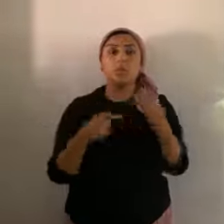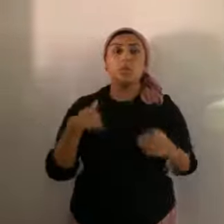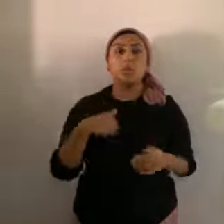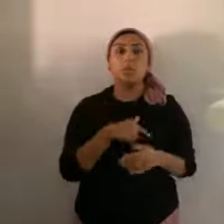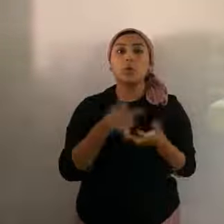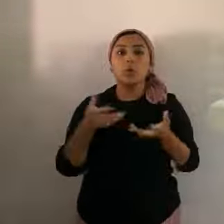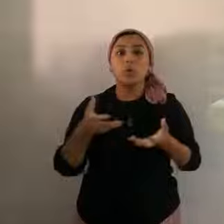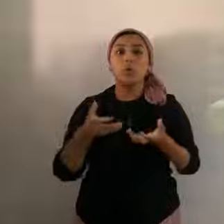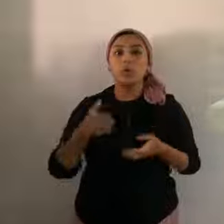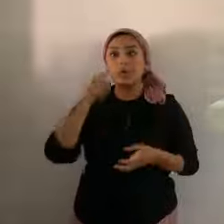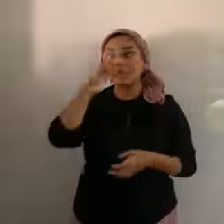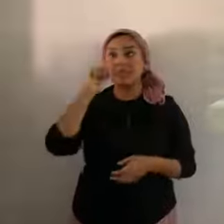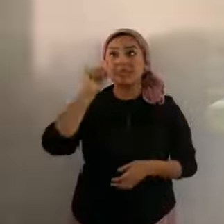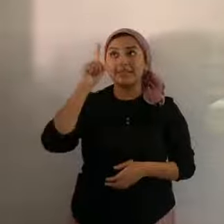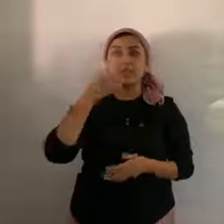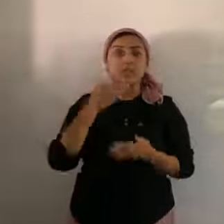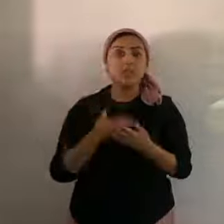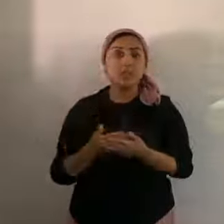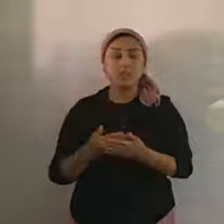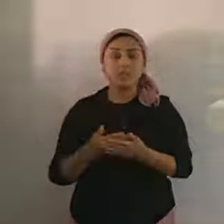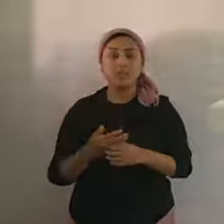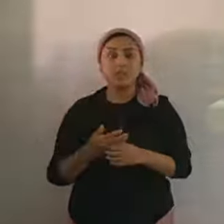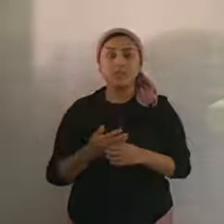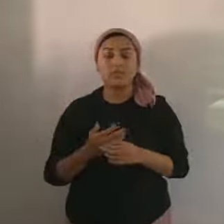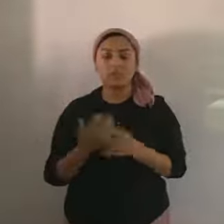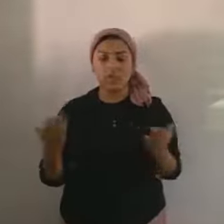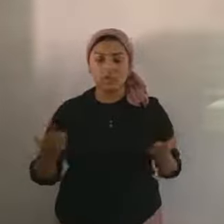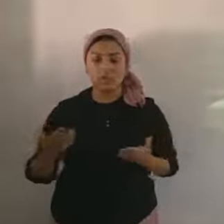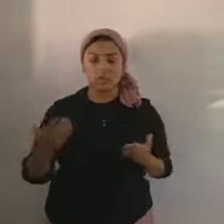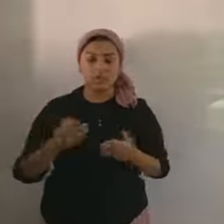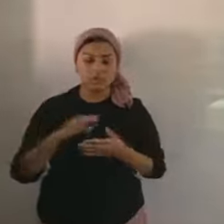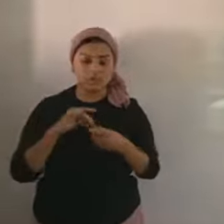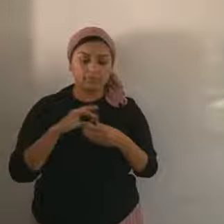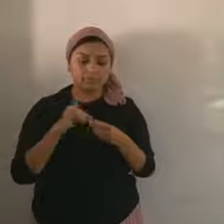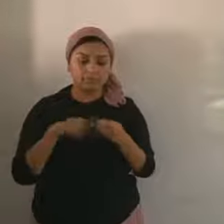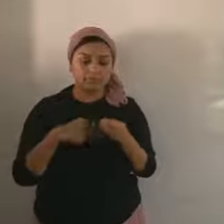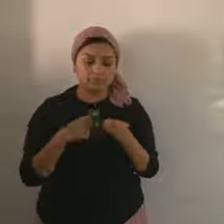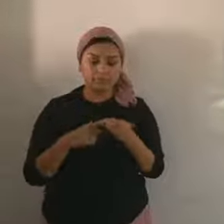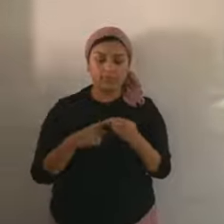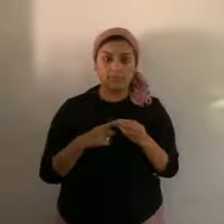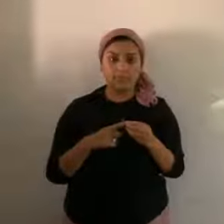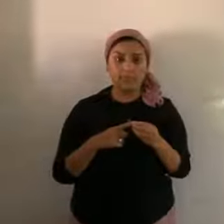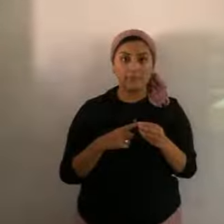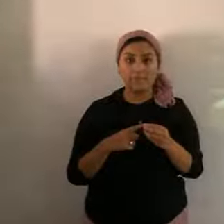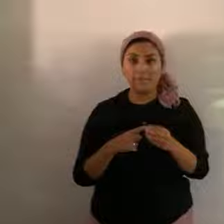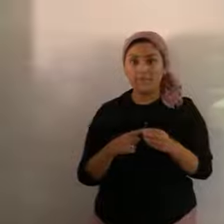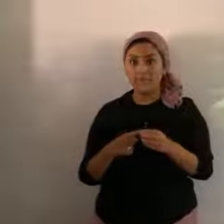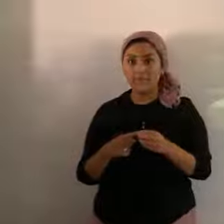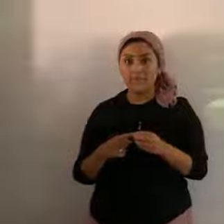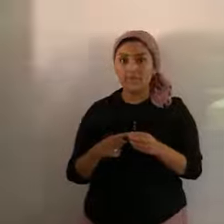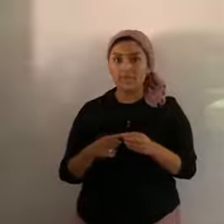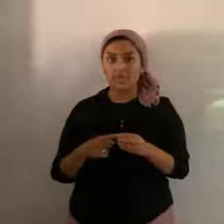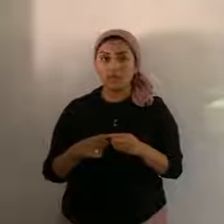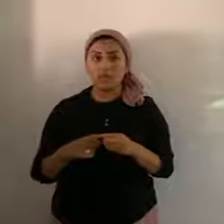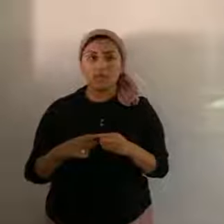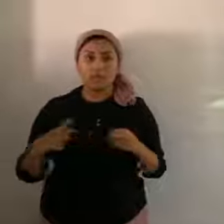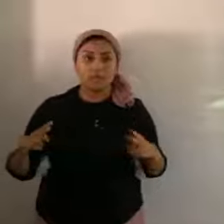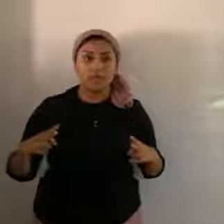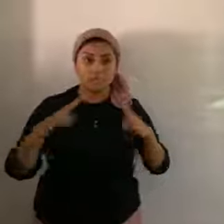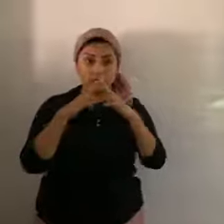porque Él es bueno, no porque lo merezcamos. Aquí se está refiriendo, quítate a ese monte y échate, se